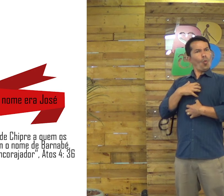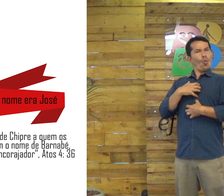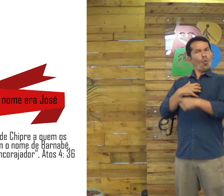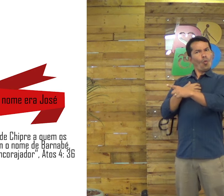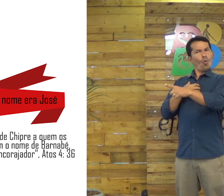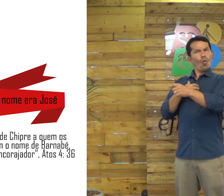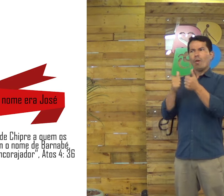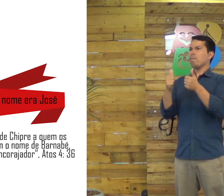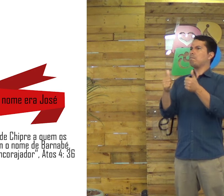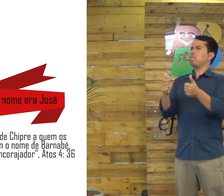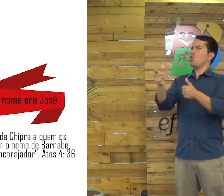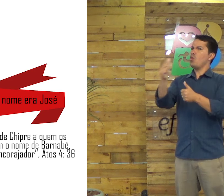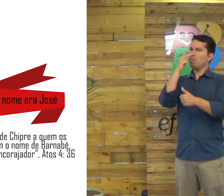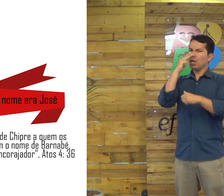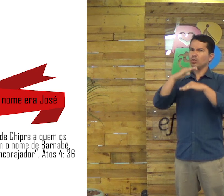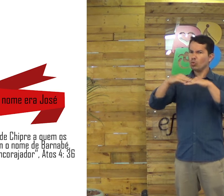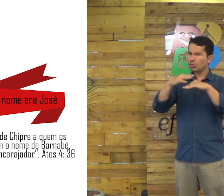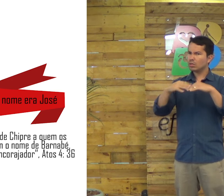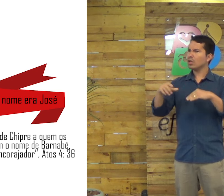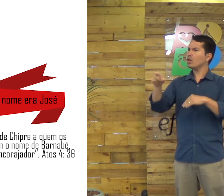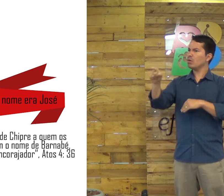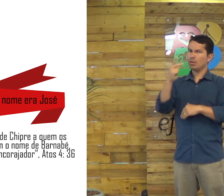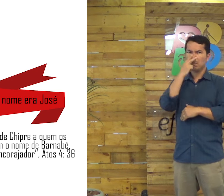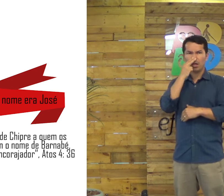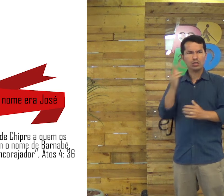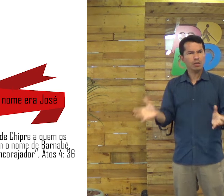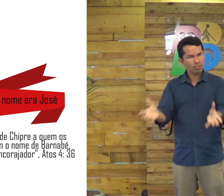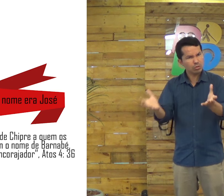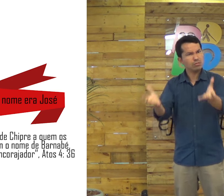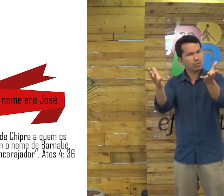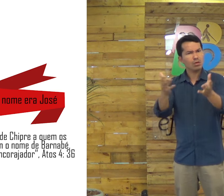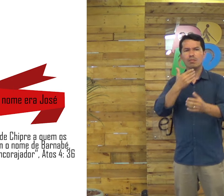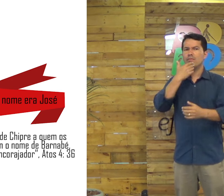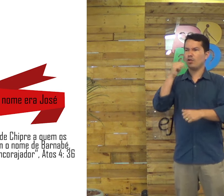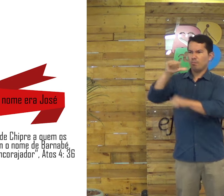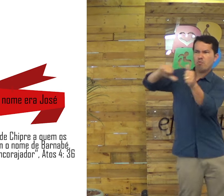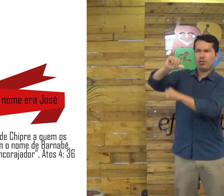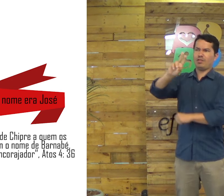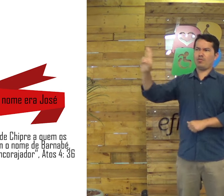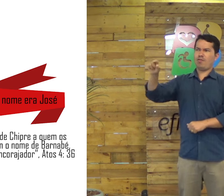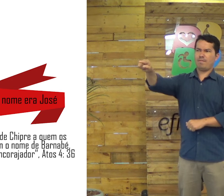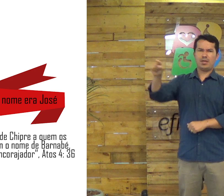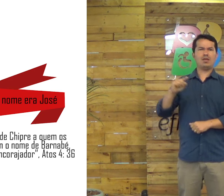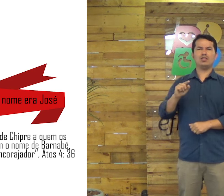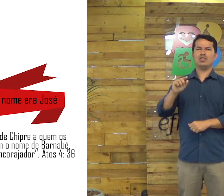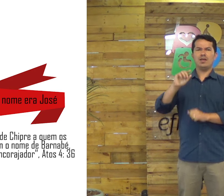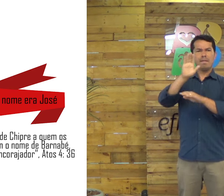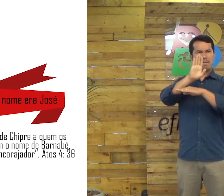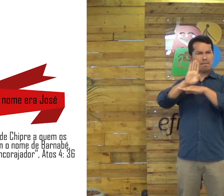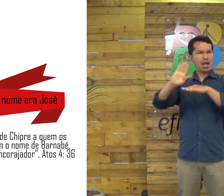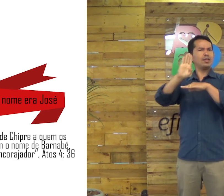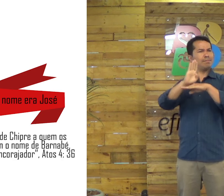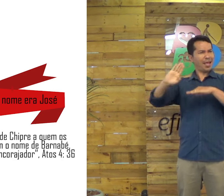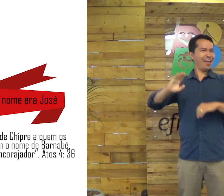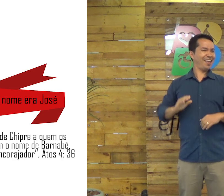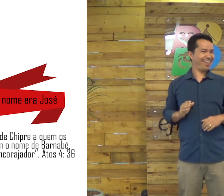os discípulos, ah, percebiam, ah, ele sempre está motivando, sempre consolando. Então, vamos estudar o nome dele para